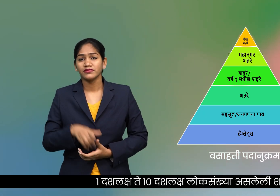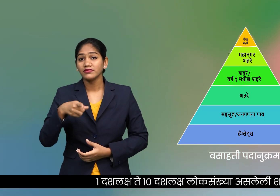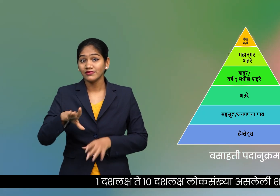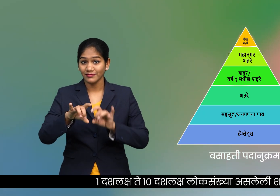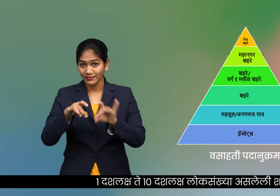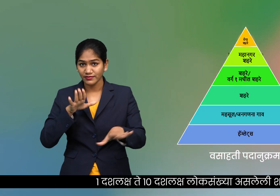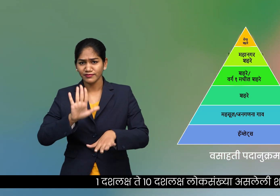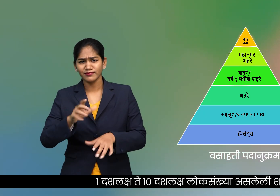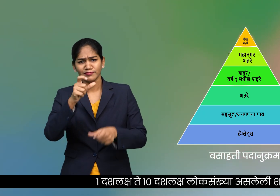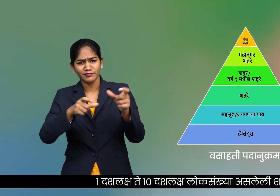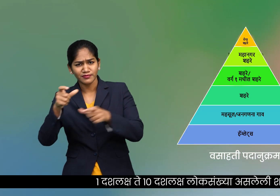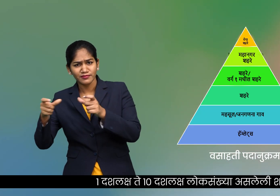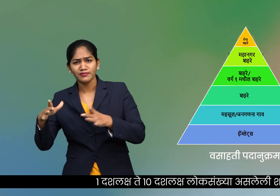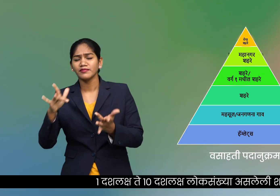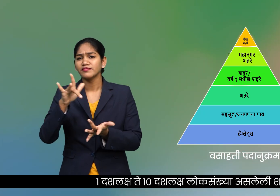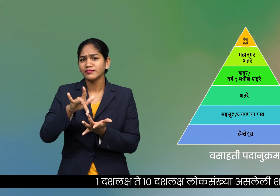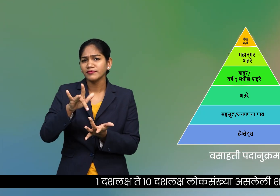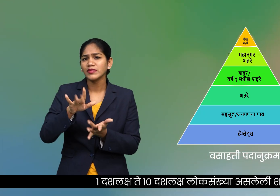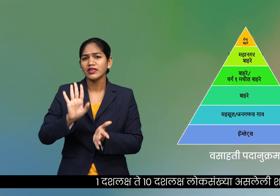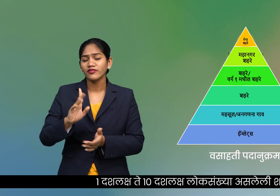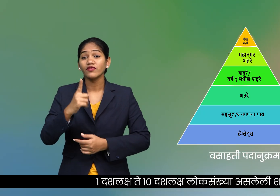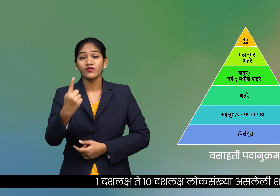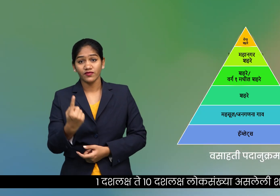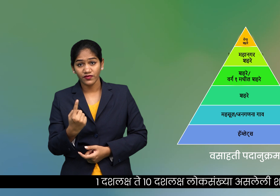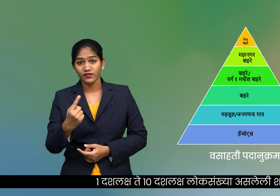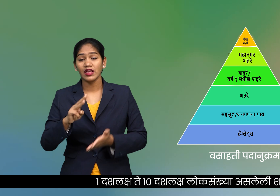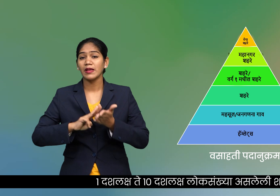1 दशलक्ष ते 10 दशलक्ष लोकसंख्या असलेली शहरे.